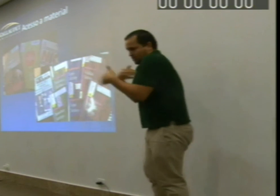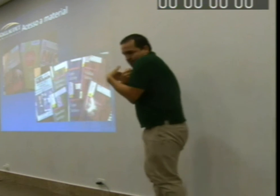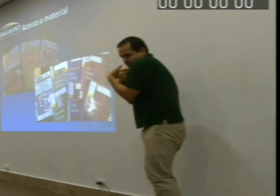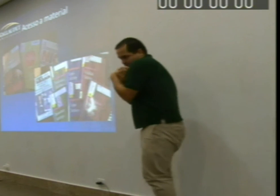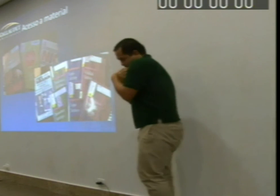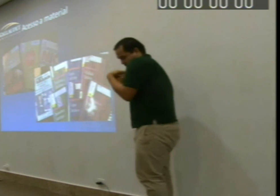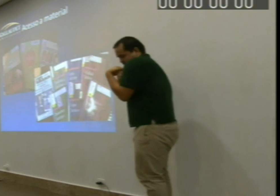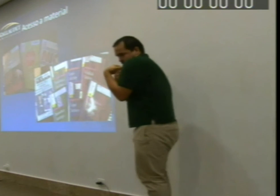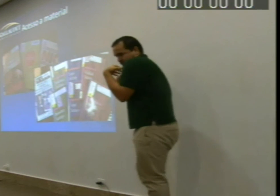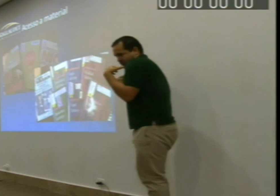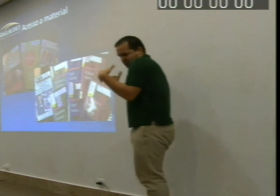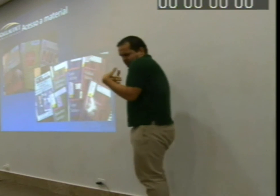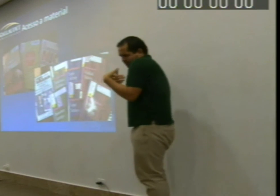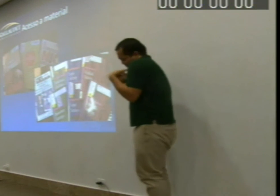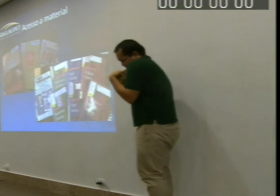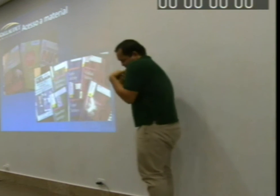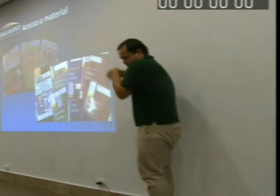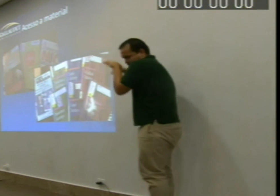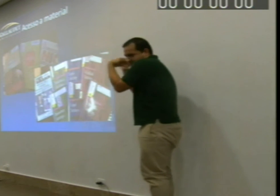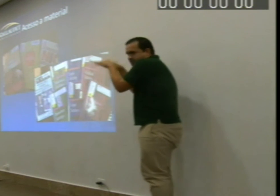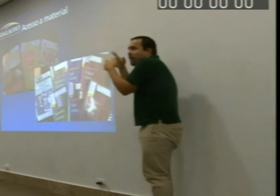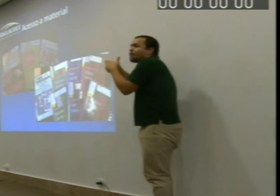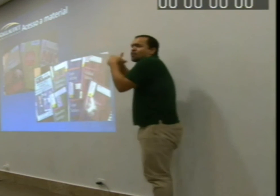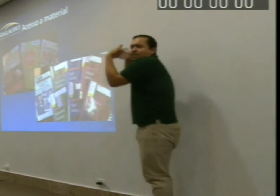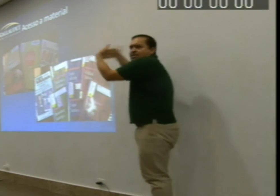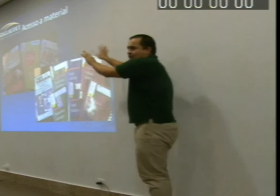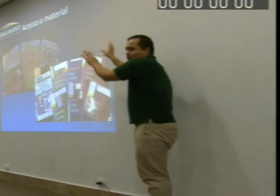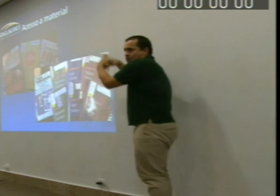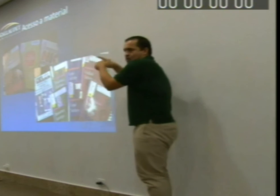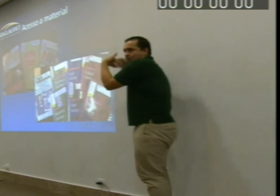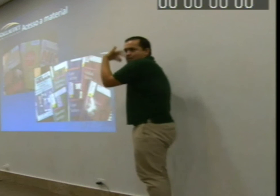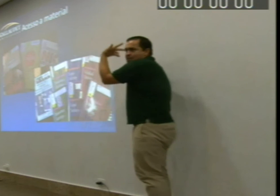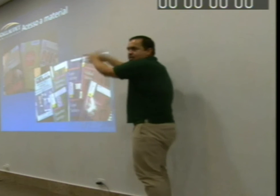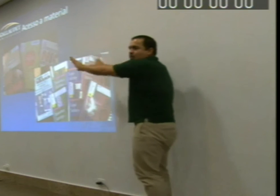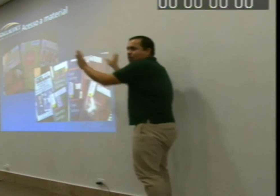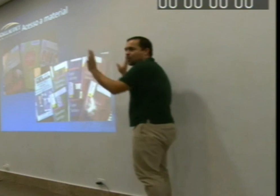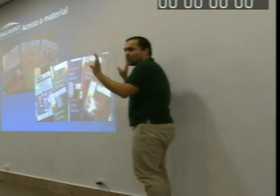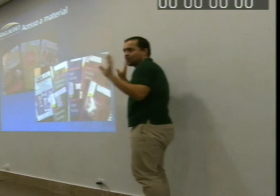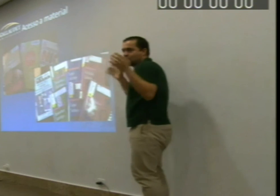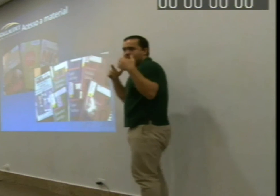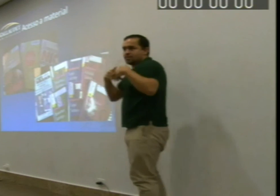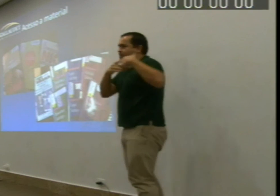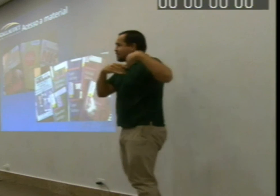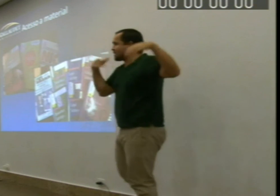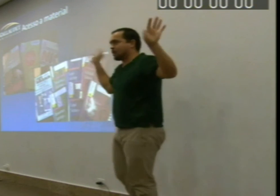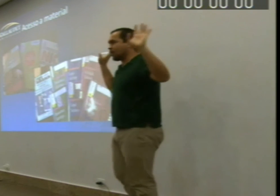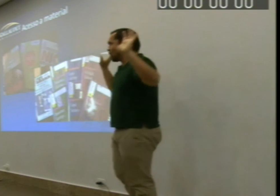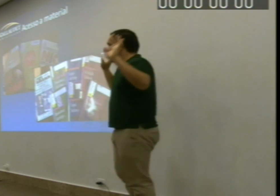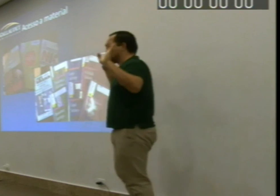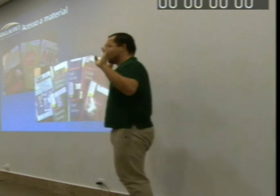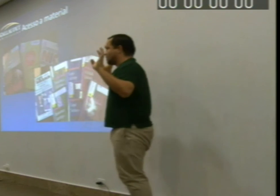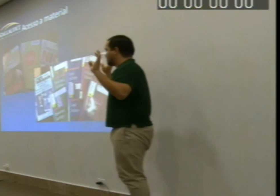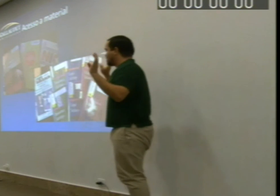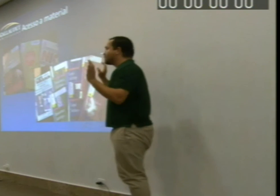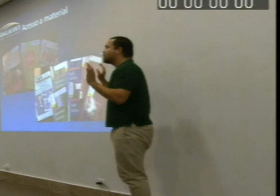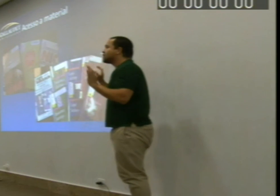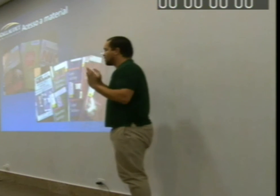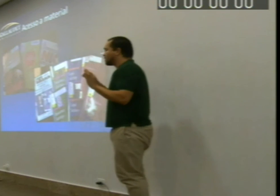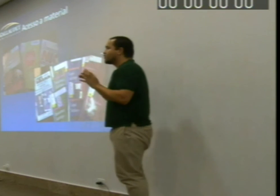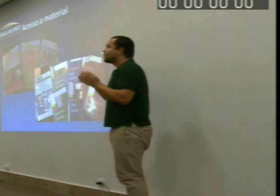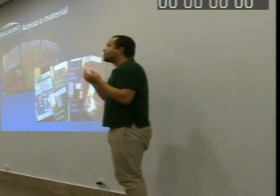devol jamais eles são possessivos é problema é seu se vira eu não tem nada a ver com